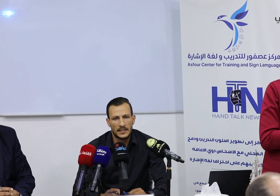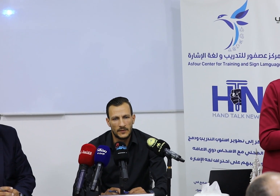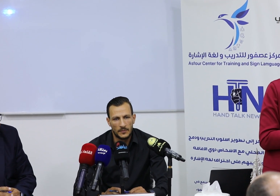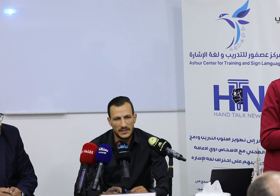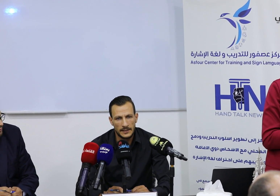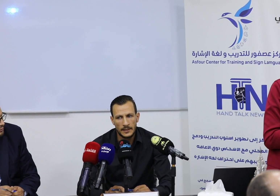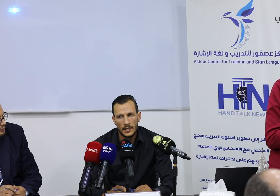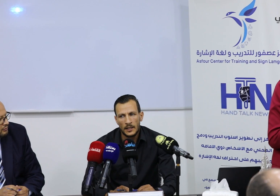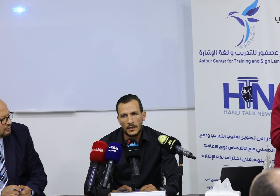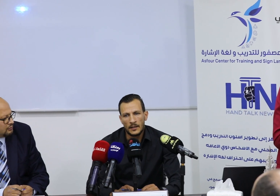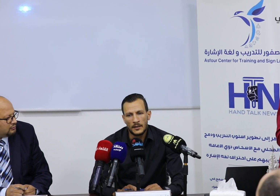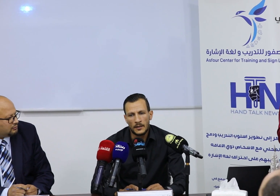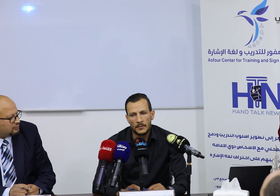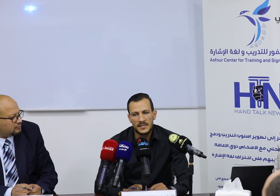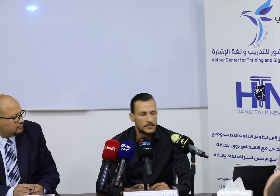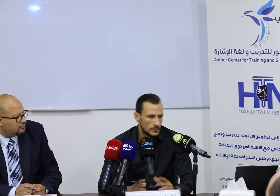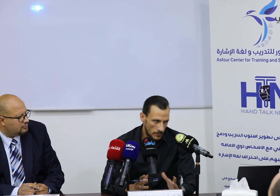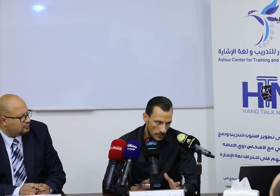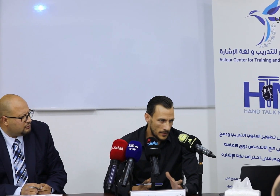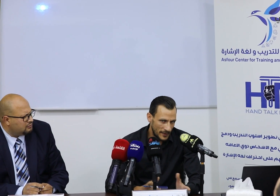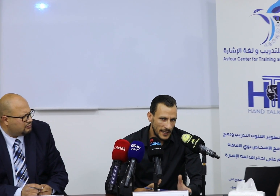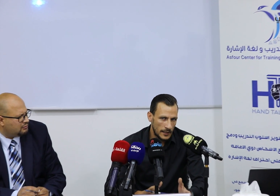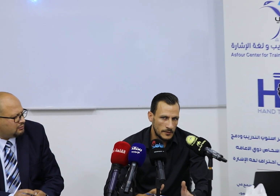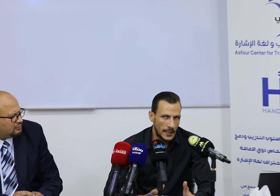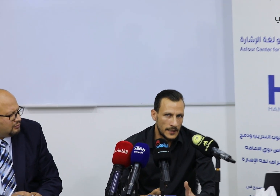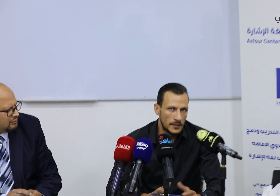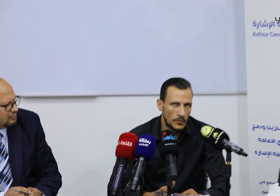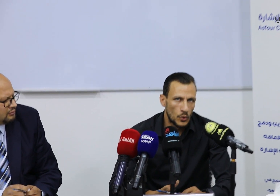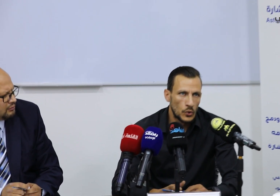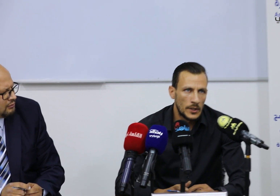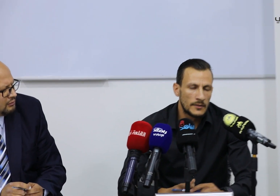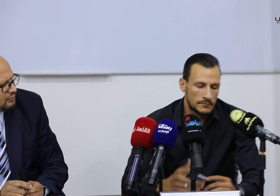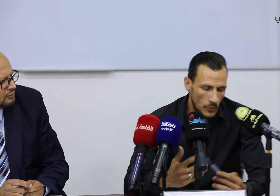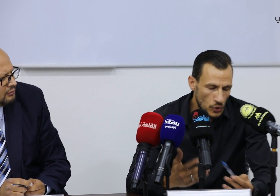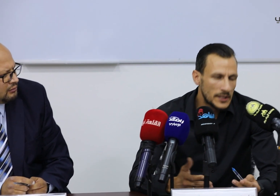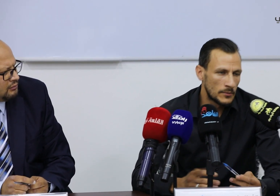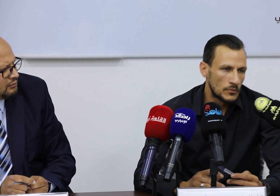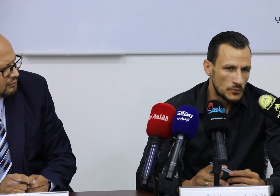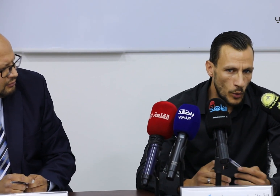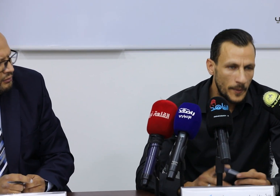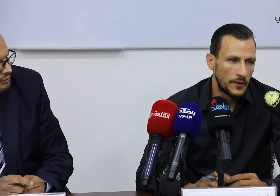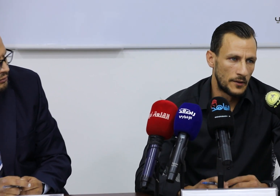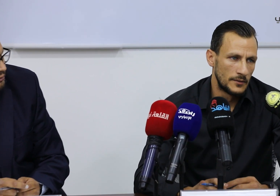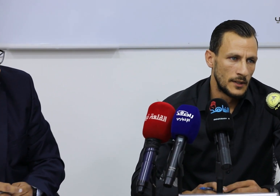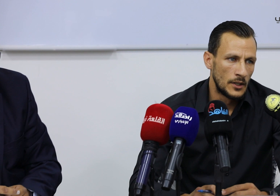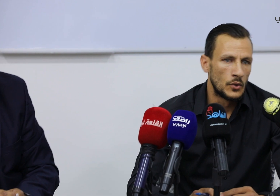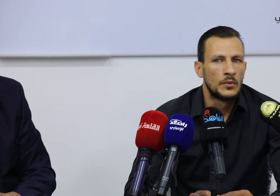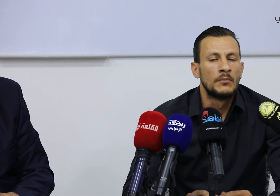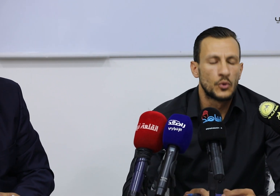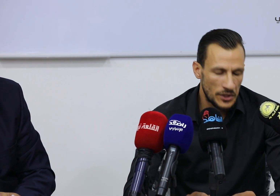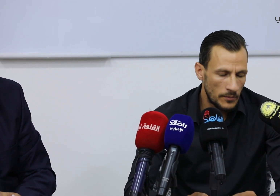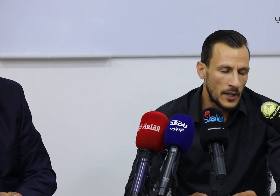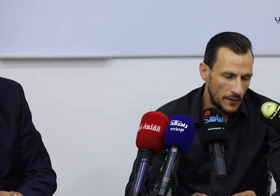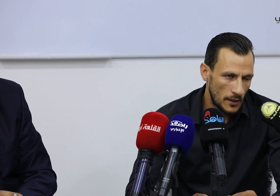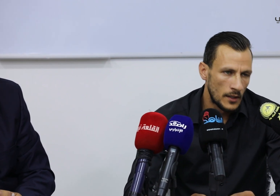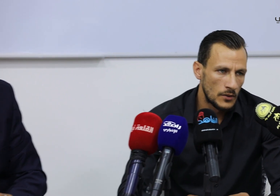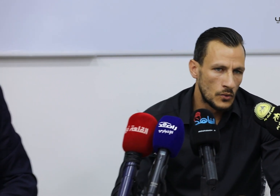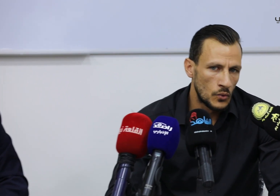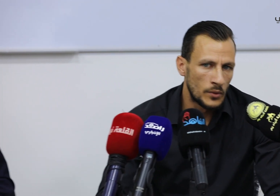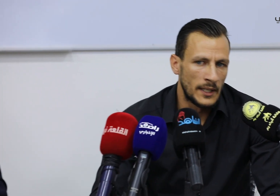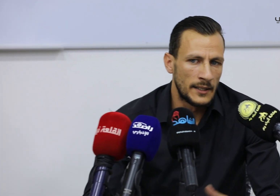بالضبط هي الأطراف المدينة. بس ذلك يعني الموضوع موجودين وبكثرة. موجودين